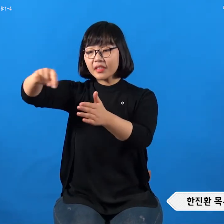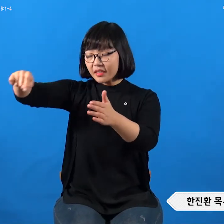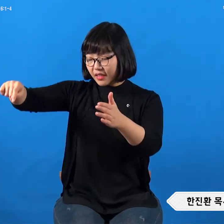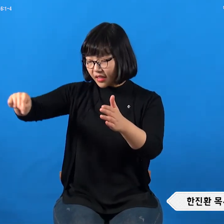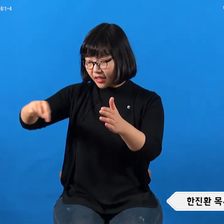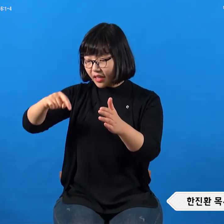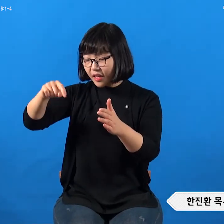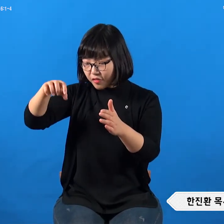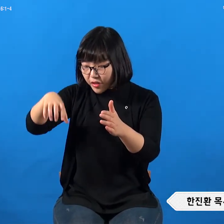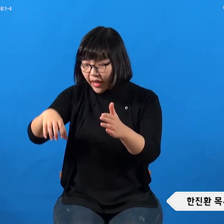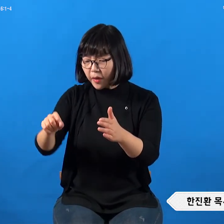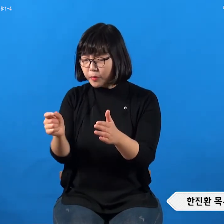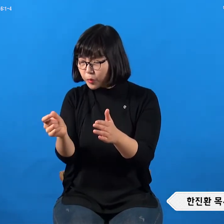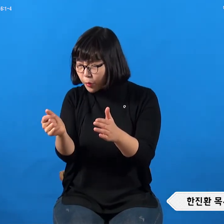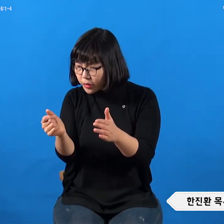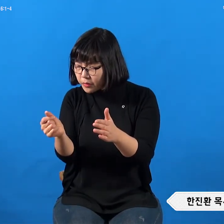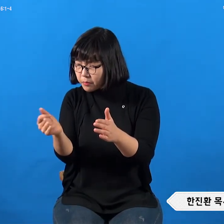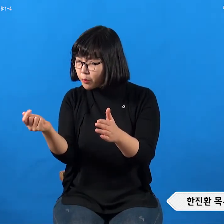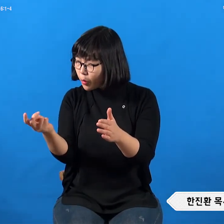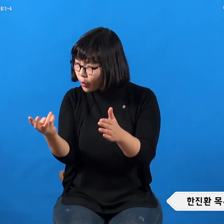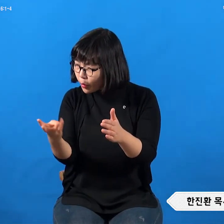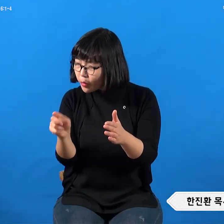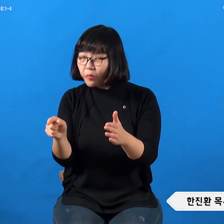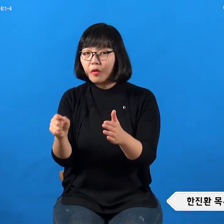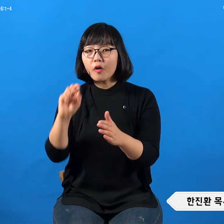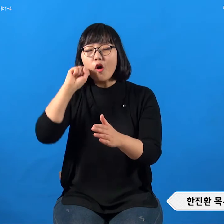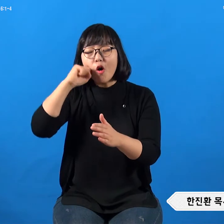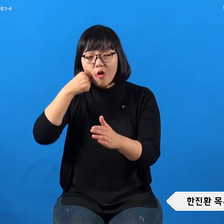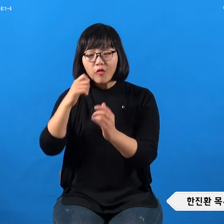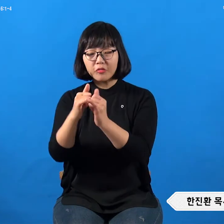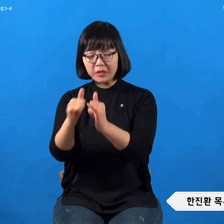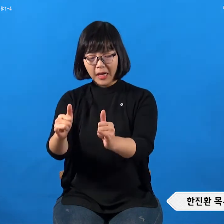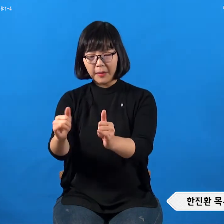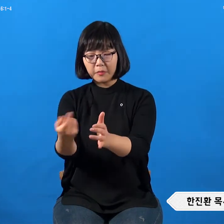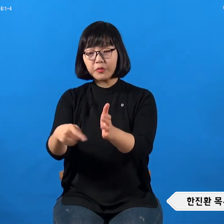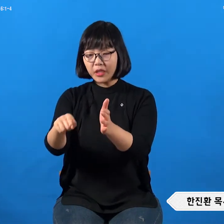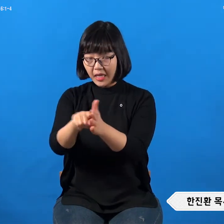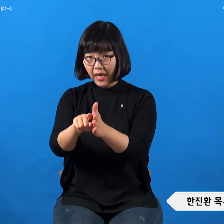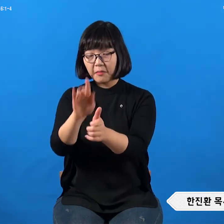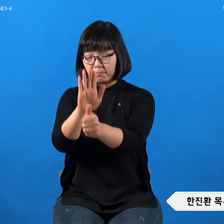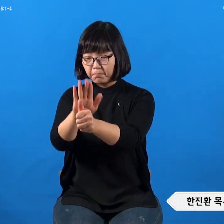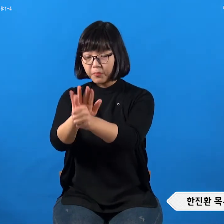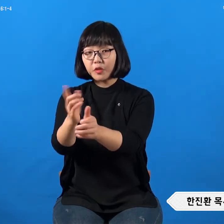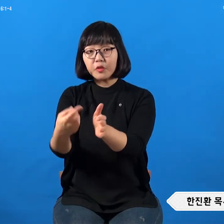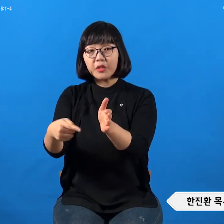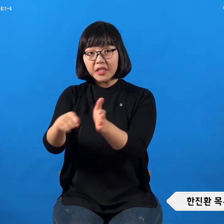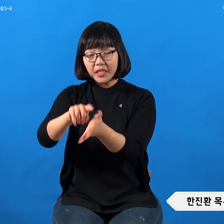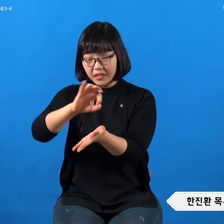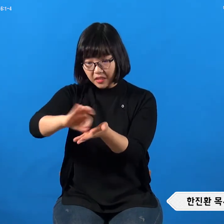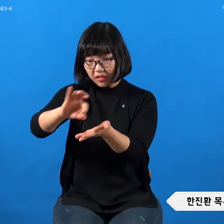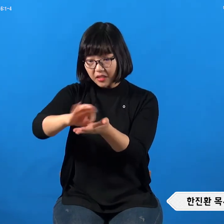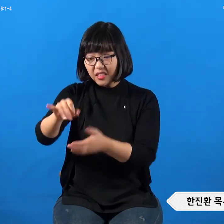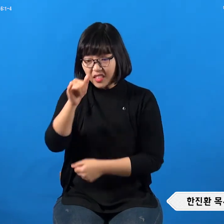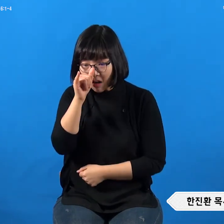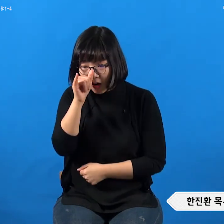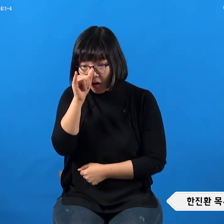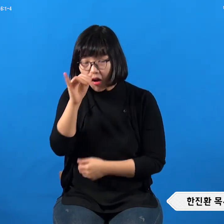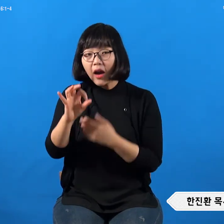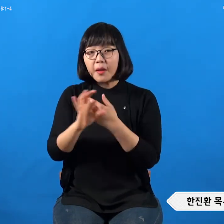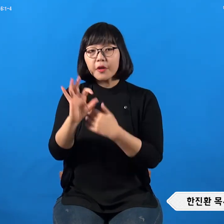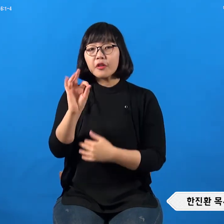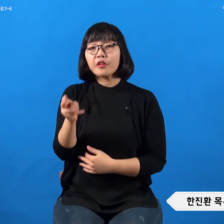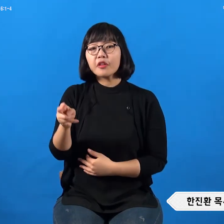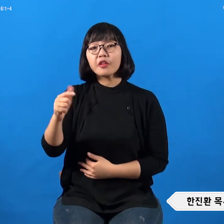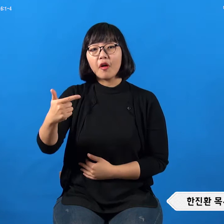헌금 가운데에서 일부분이 어려운 이웃들을 구제하는 데 쓰인다면 그 부분만큼은